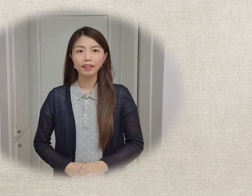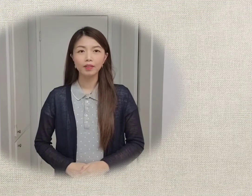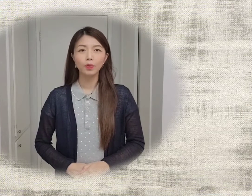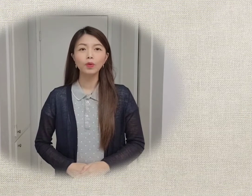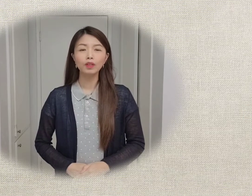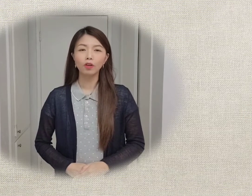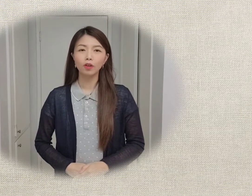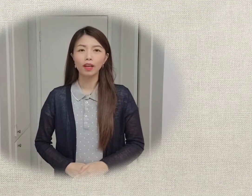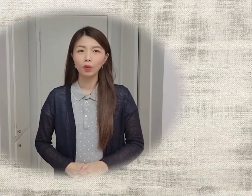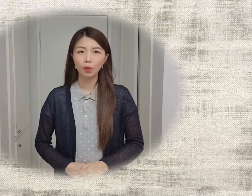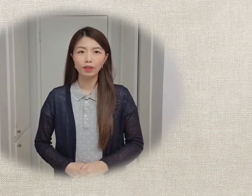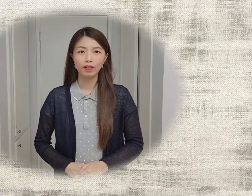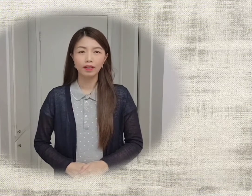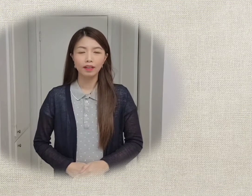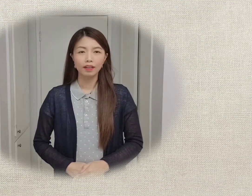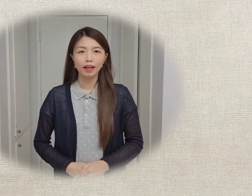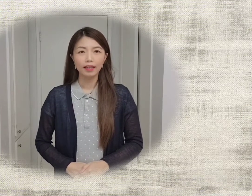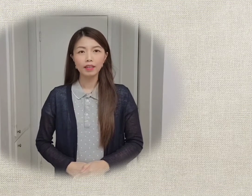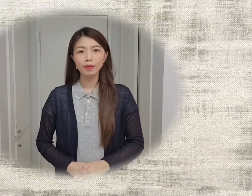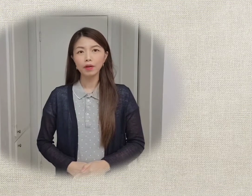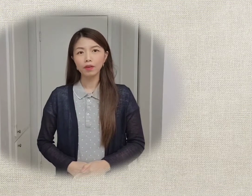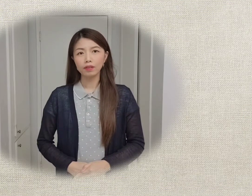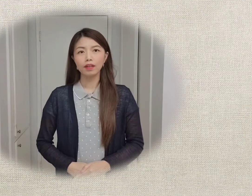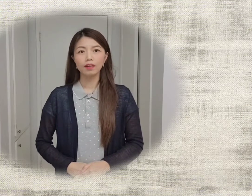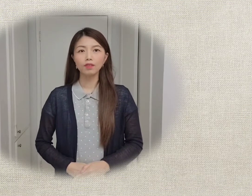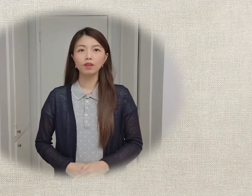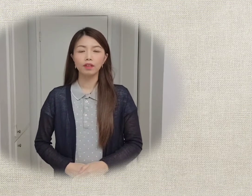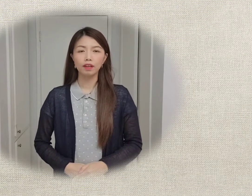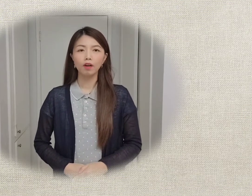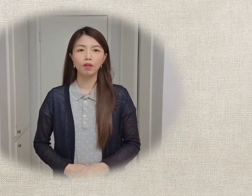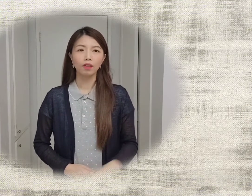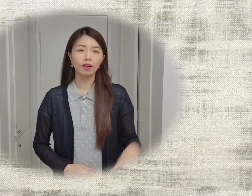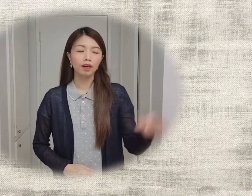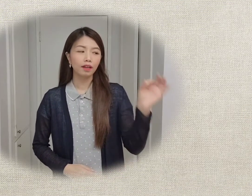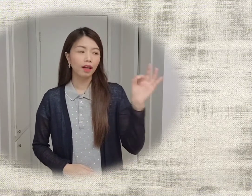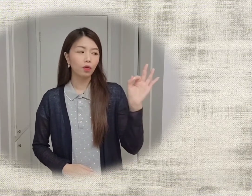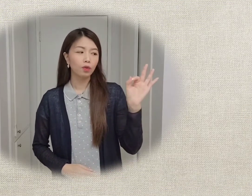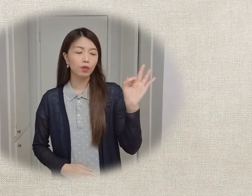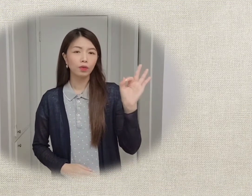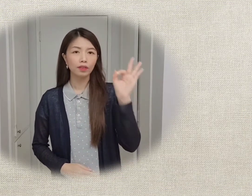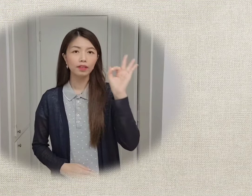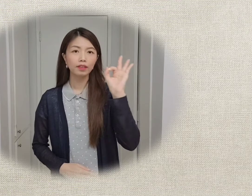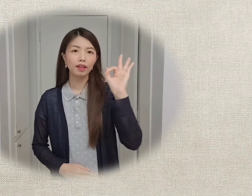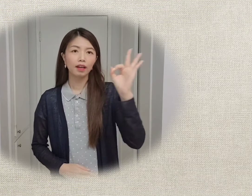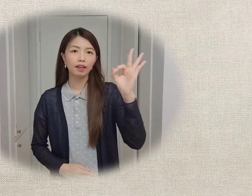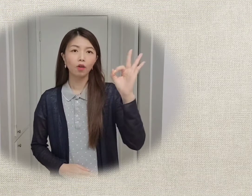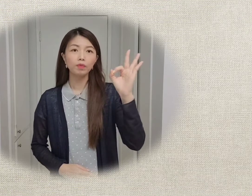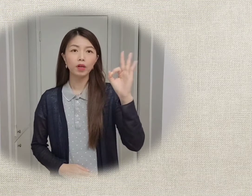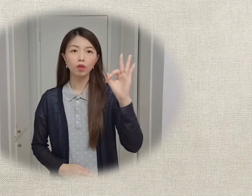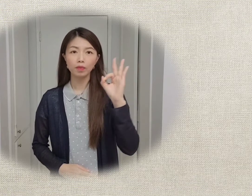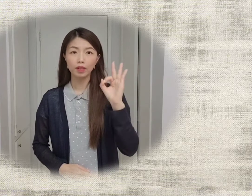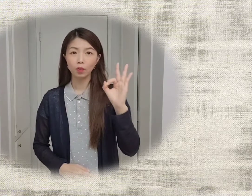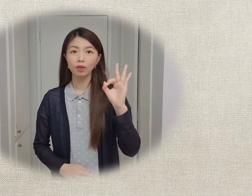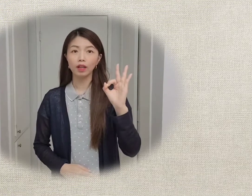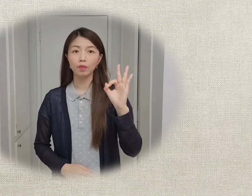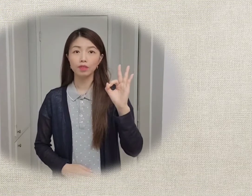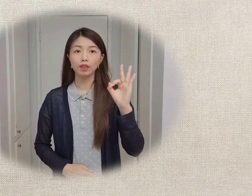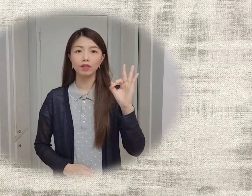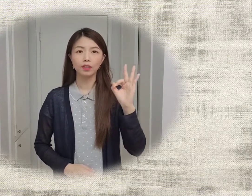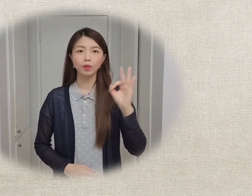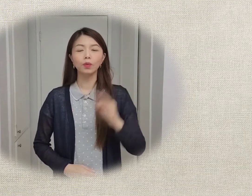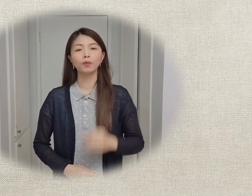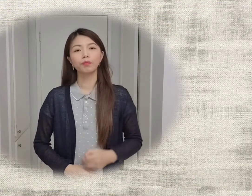아침 해가 뜨고 저녁에 노을. 아침이라고 한 뜻의 수어는요. 일단 오른손은 엄지와 검지를